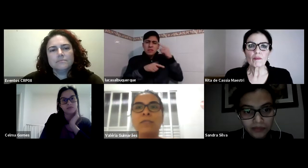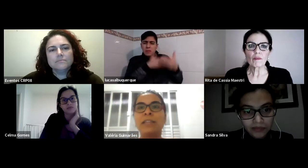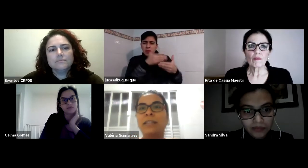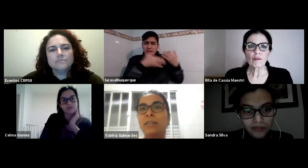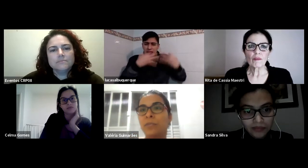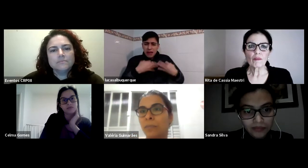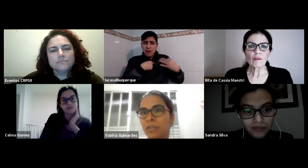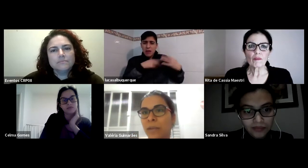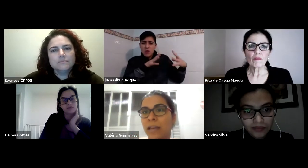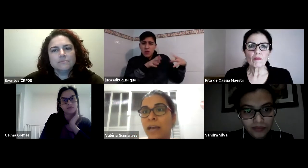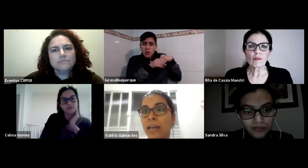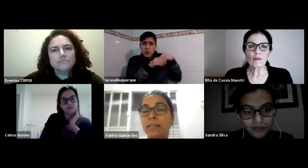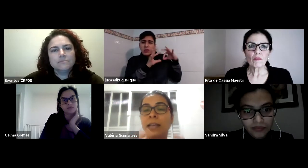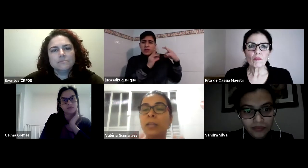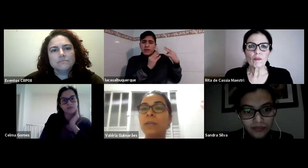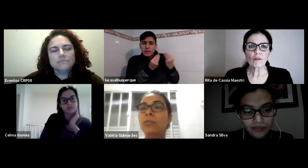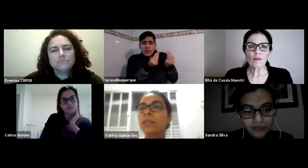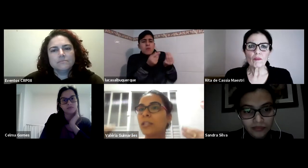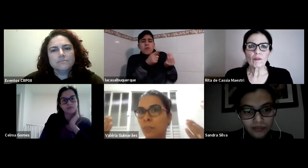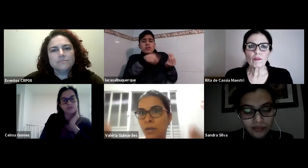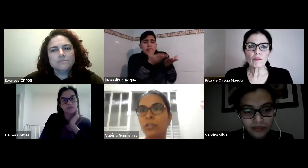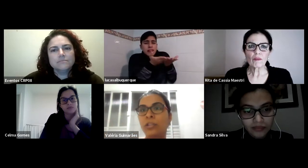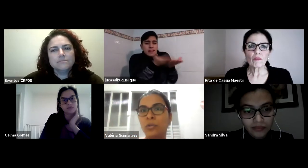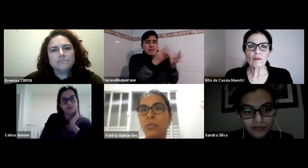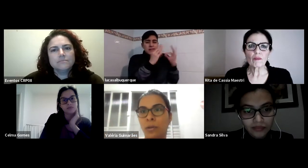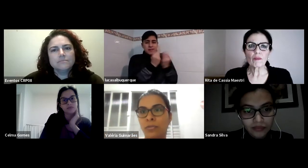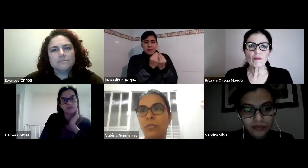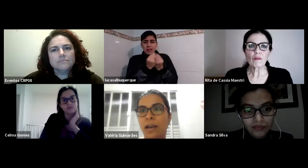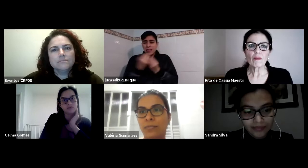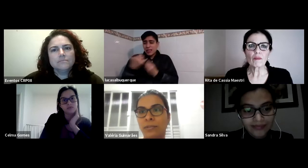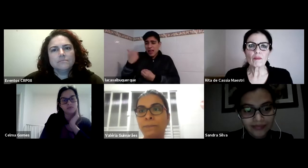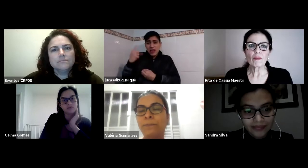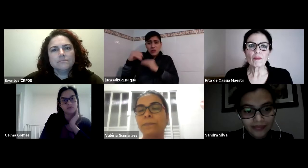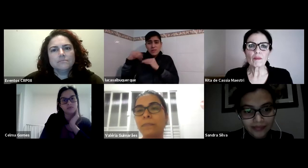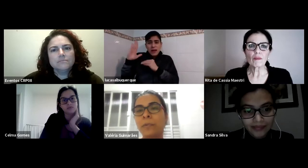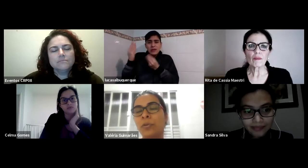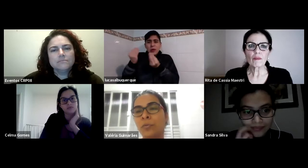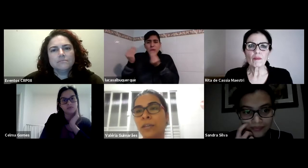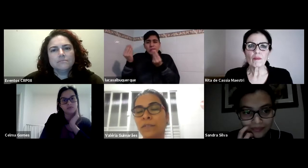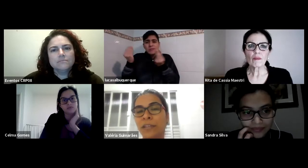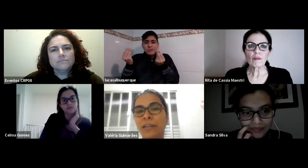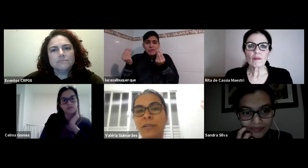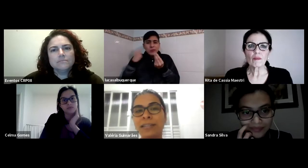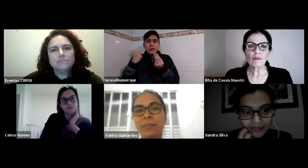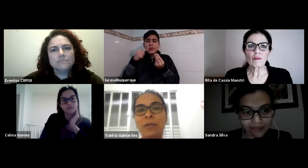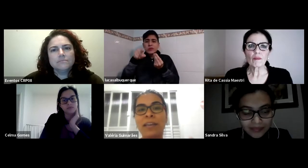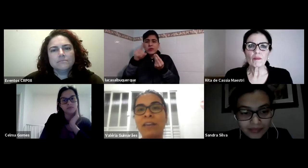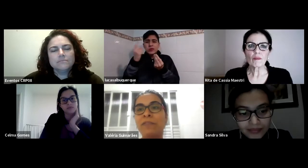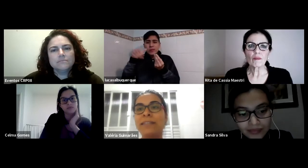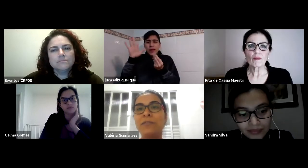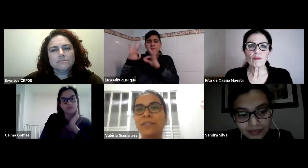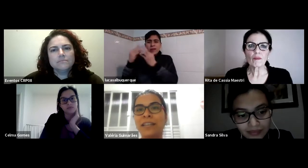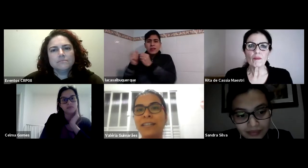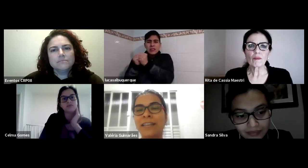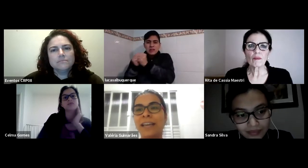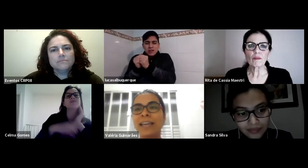adequado, se vocês lidam também com os familiares, de pessoas que já são maiores de 18 anos, no caso, né? O que eu estou me referindo, né? Eu queria saber como é que é a